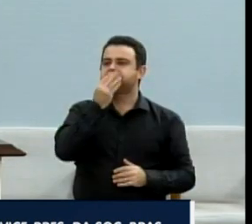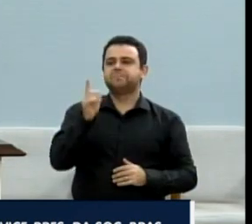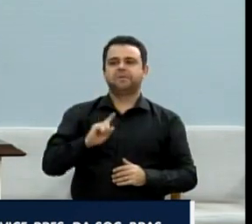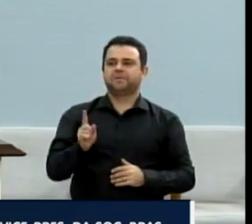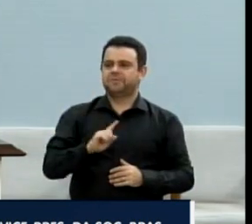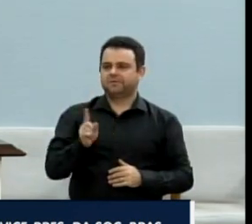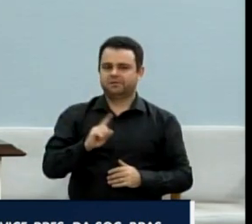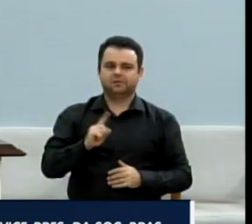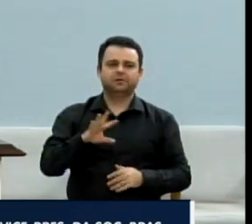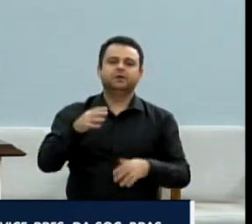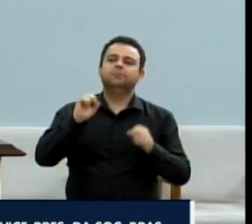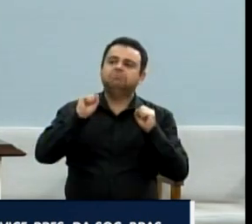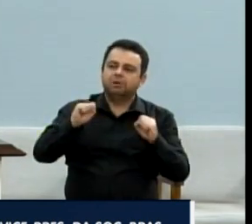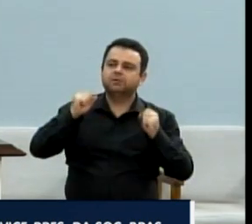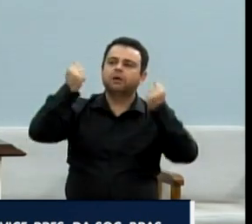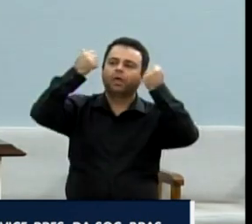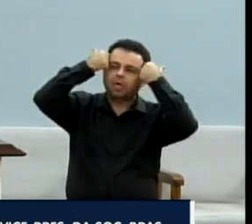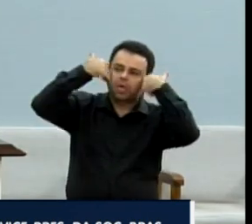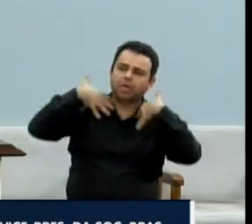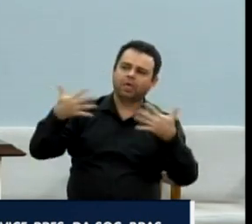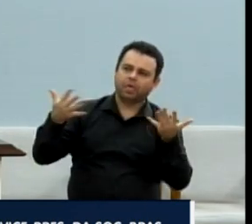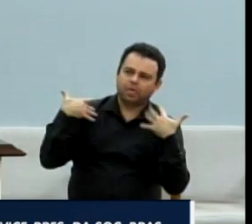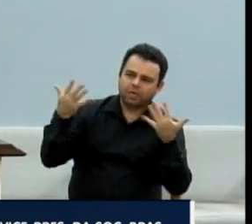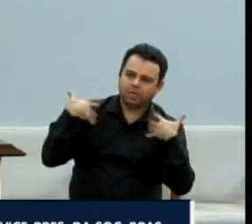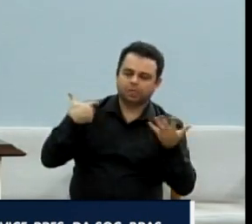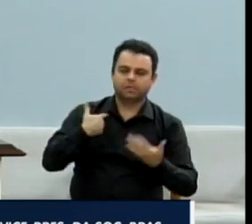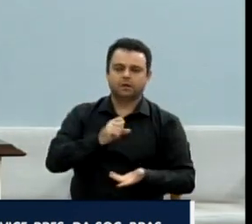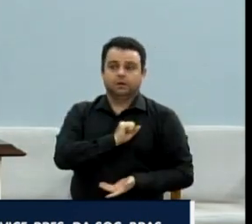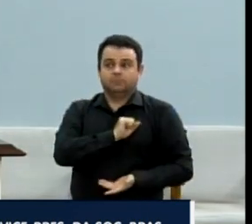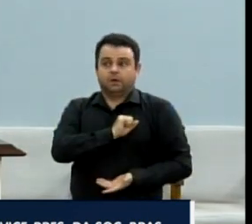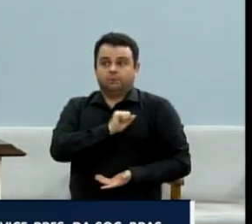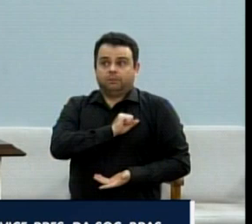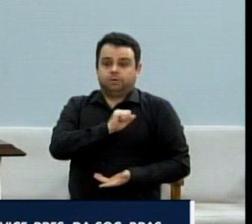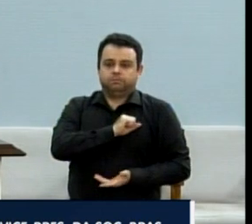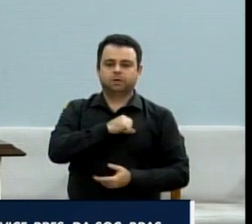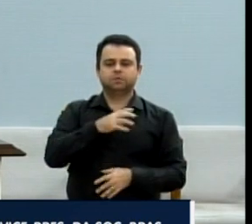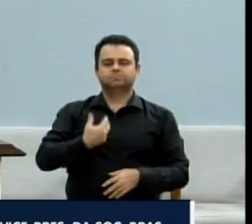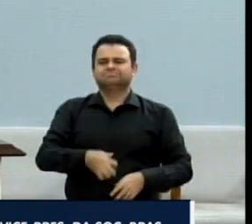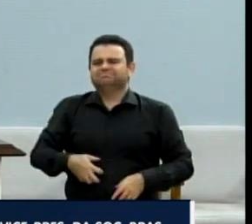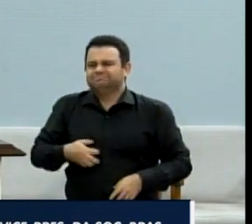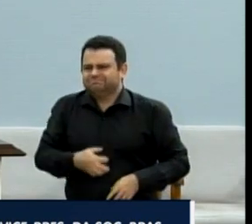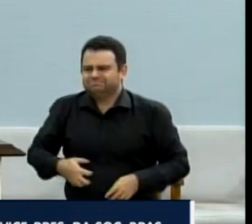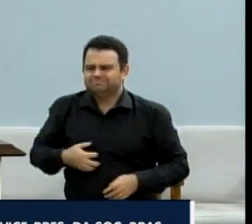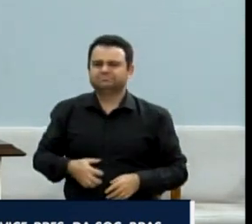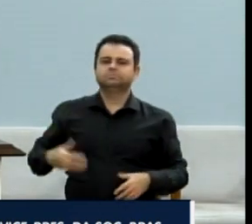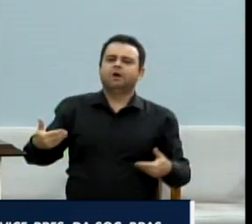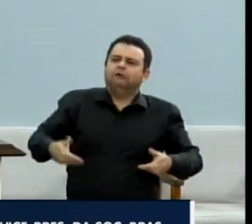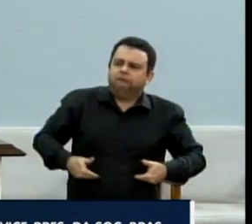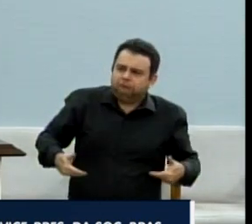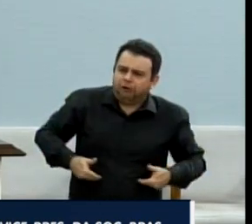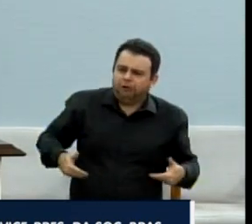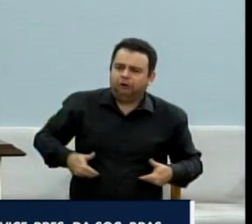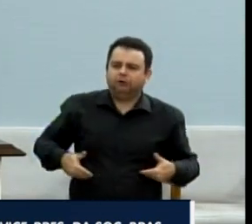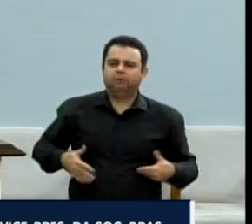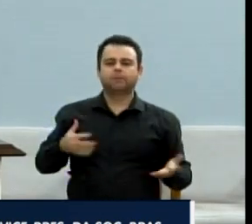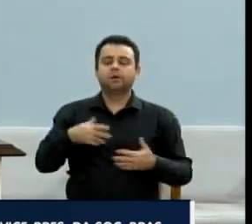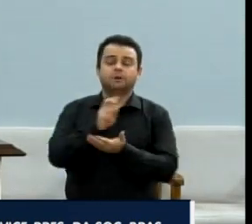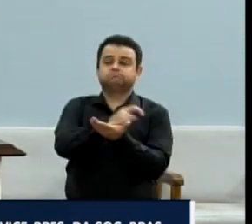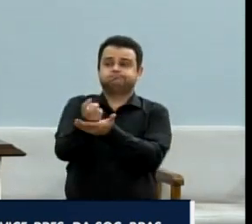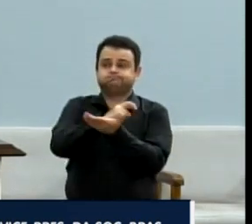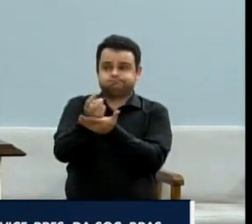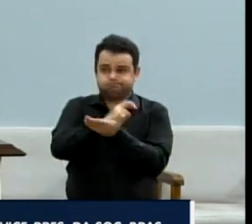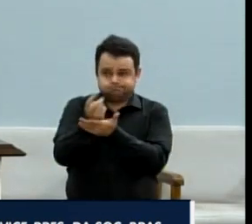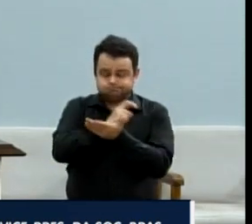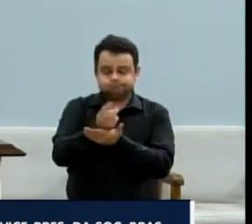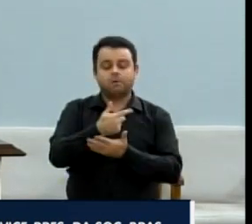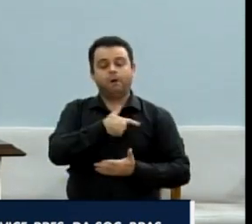como sudorese, taquicardia, mal-estar, fome e até arritmias cardíacas, crises convulsivas,